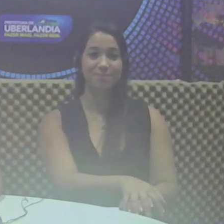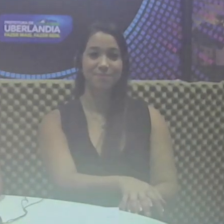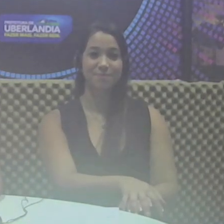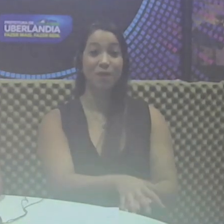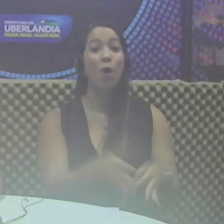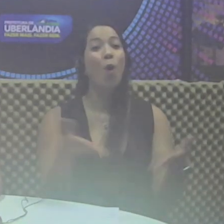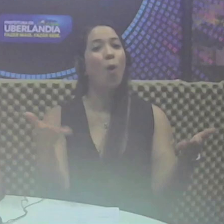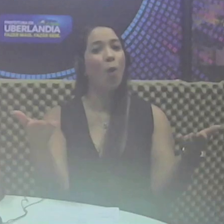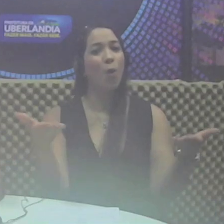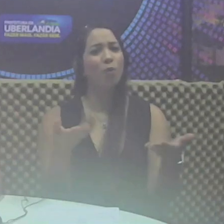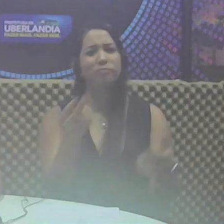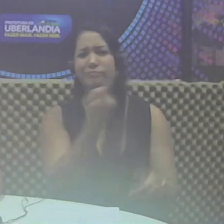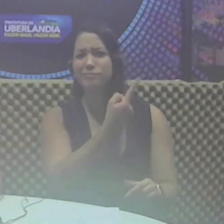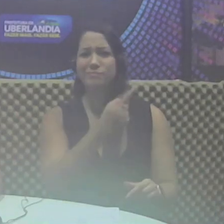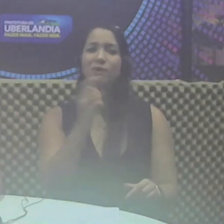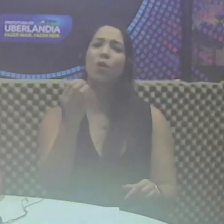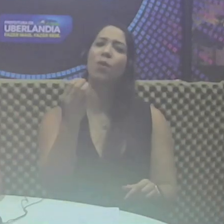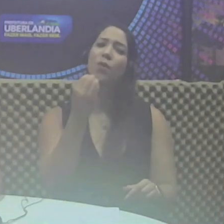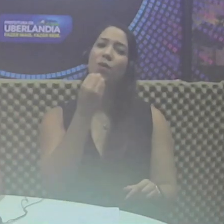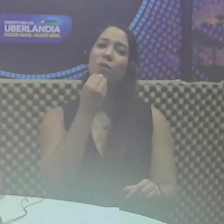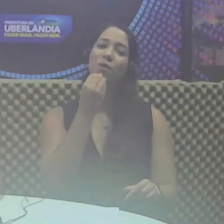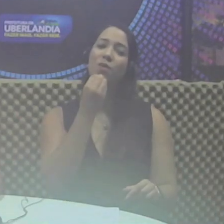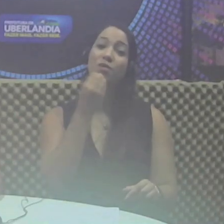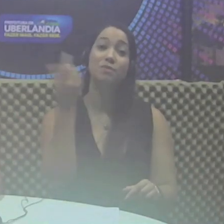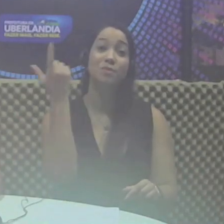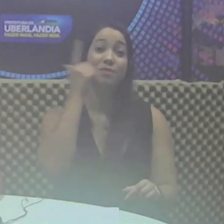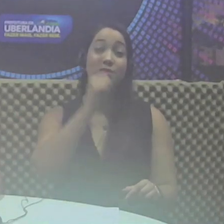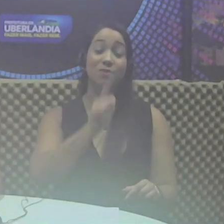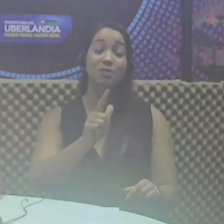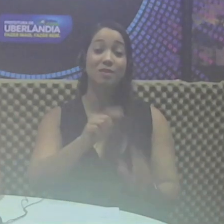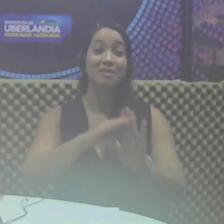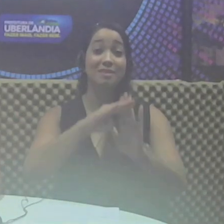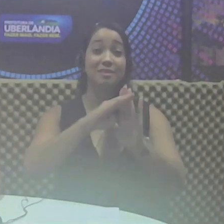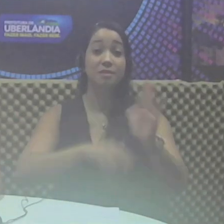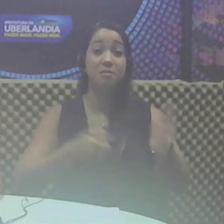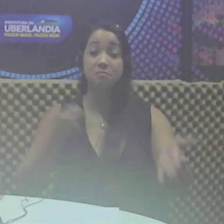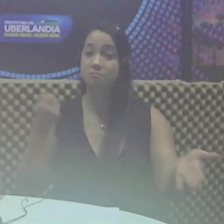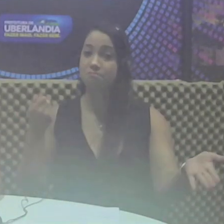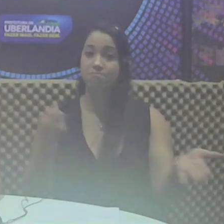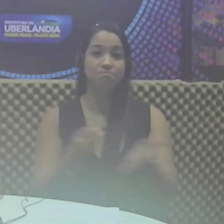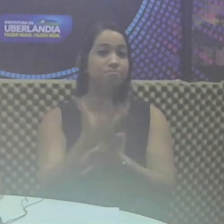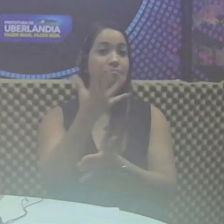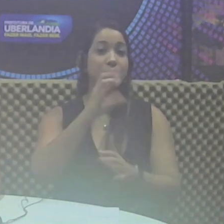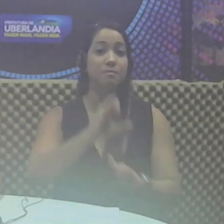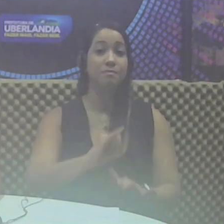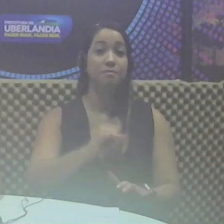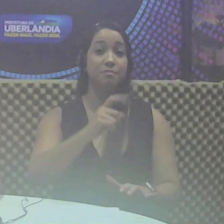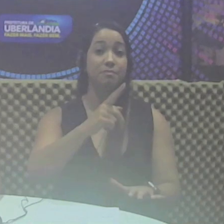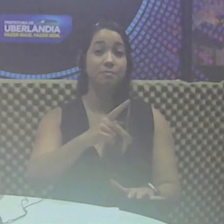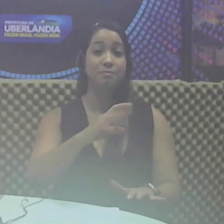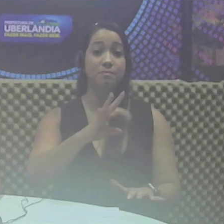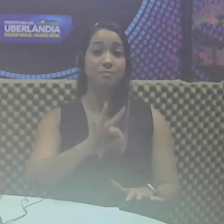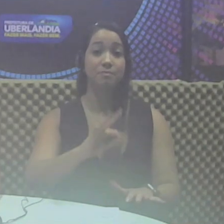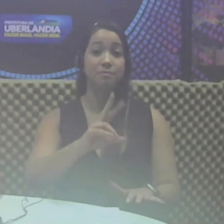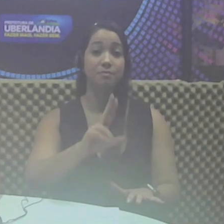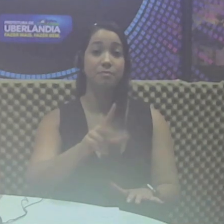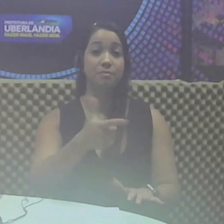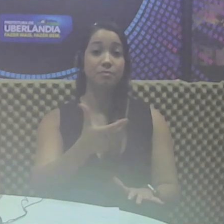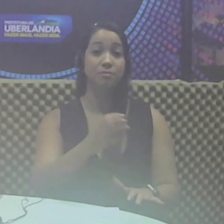Hoje é a última oportunidade para se obter desconto ao quitar à vista o Imposto Predial e Territorial